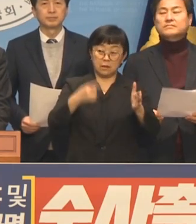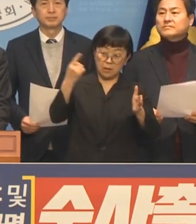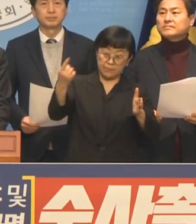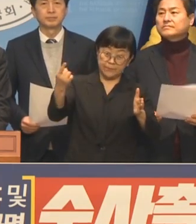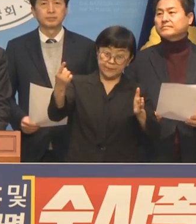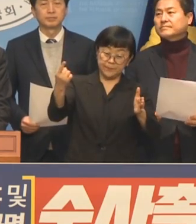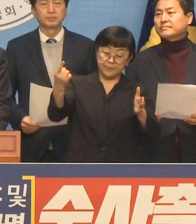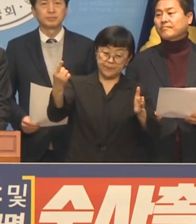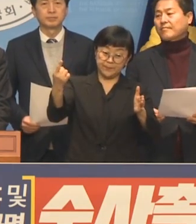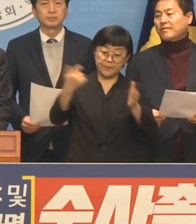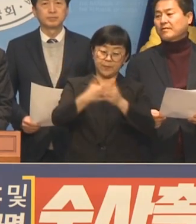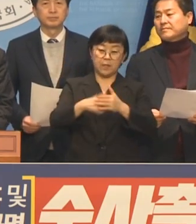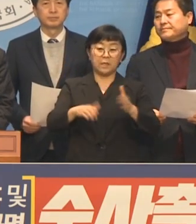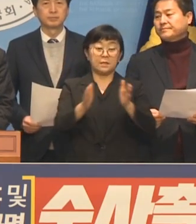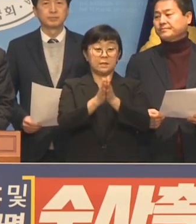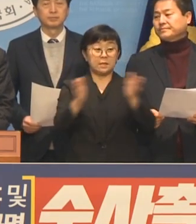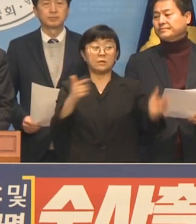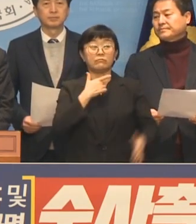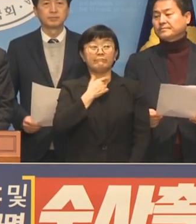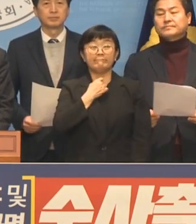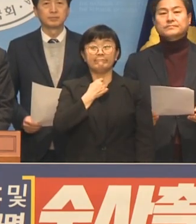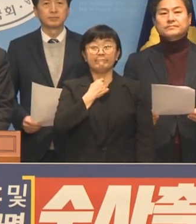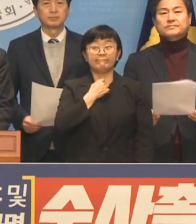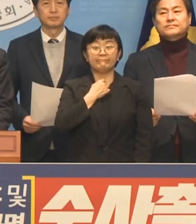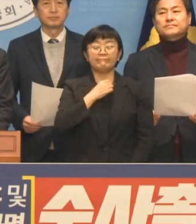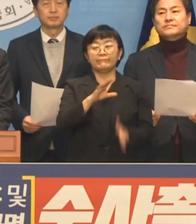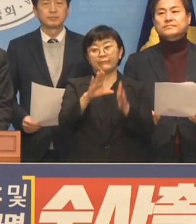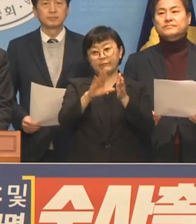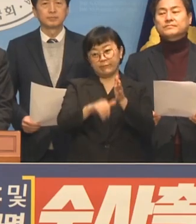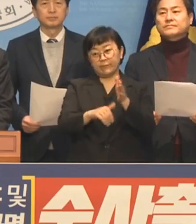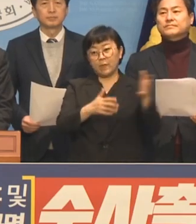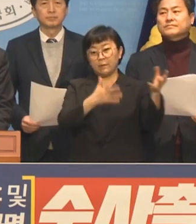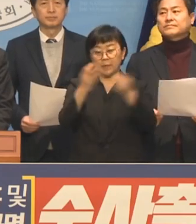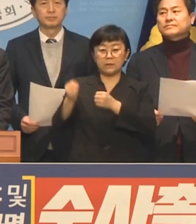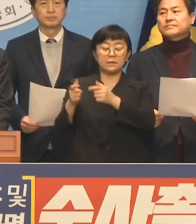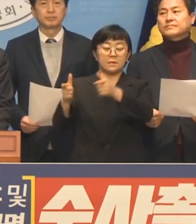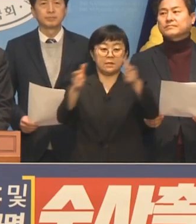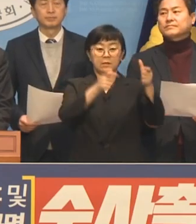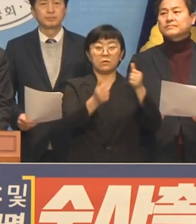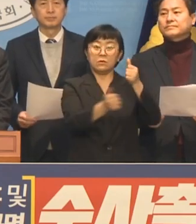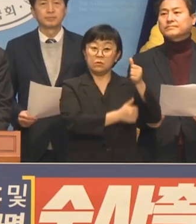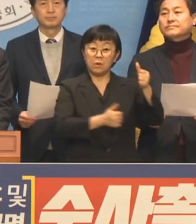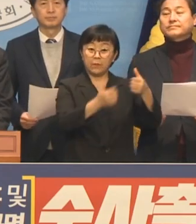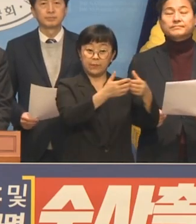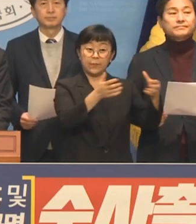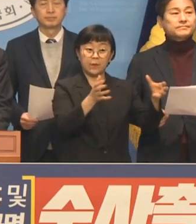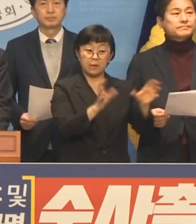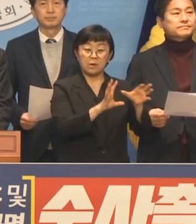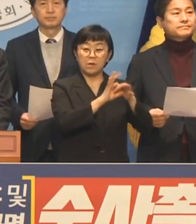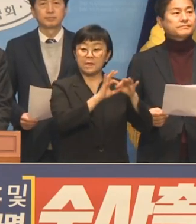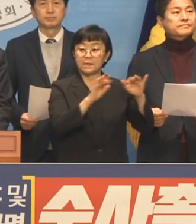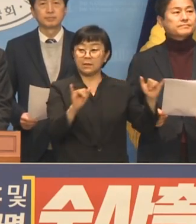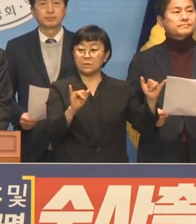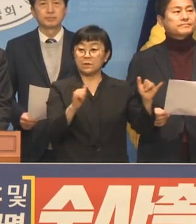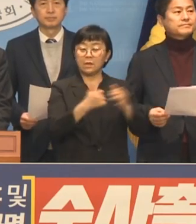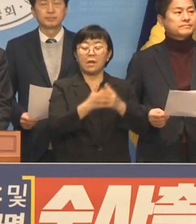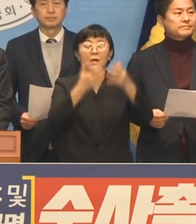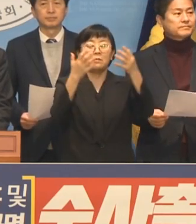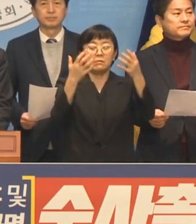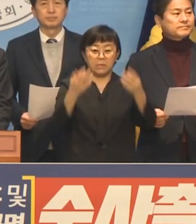다시 이제 시작하려고 하는데요. 당시에 많은 지역위원회의 관계자분들이